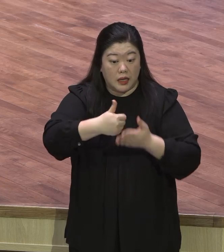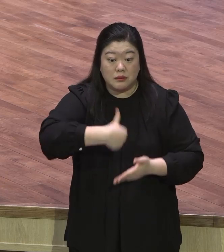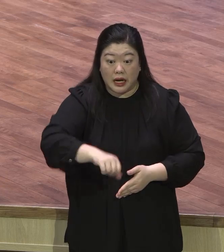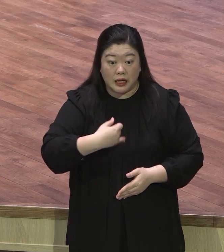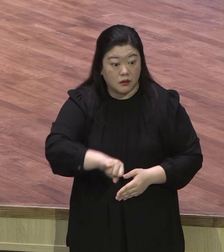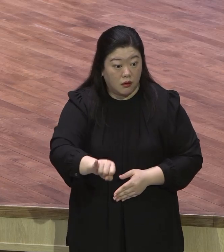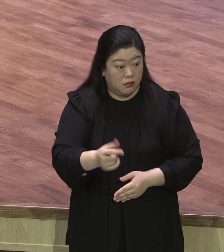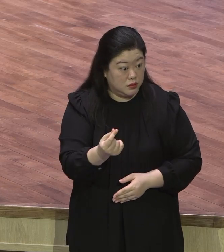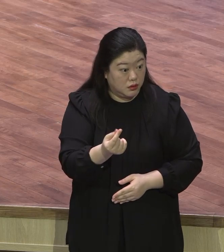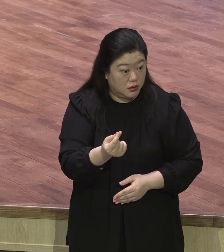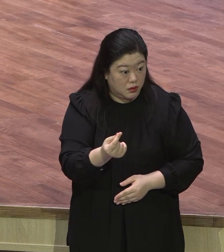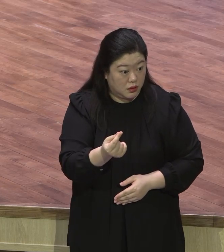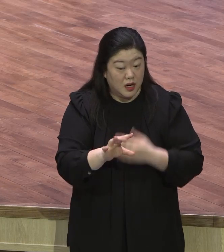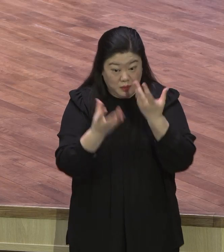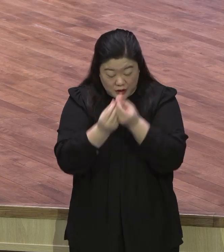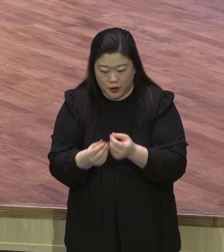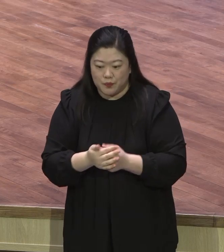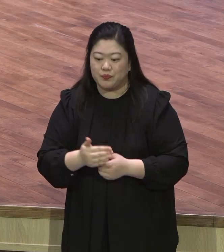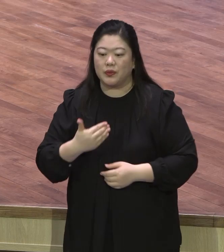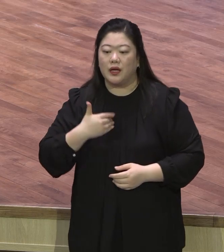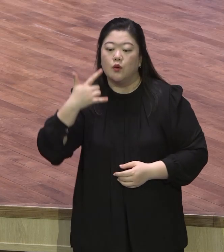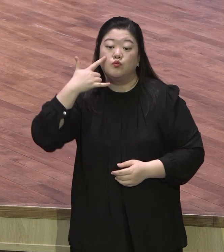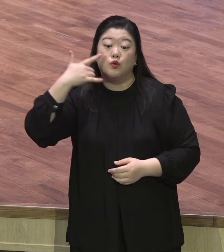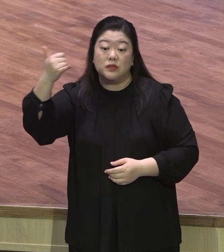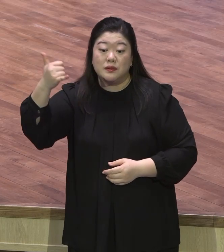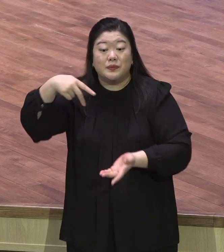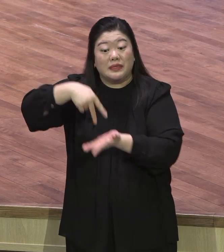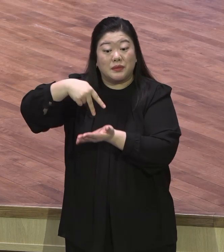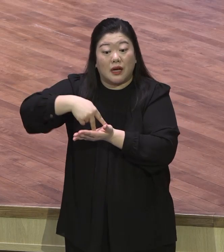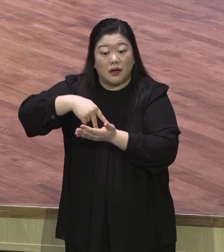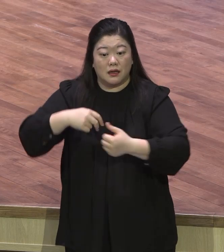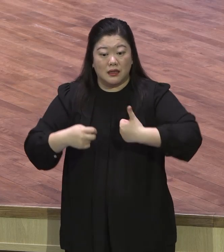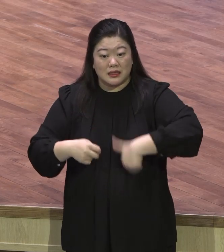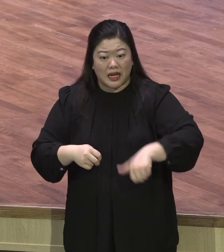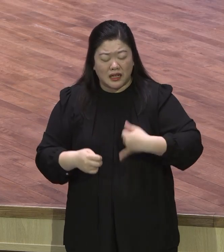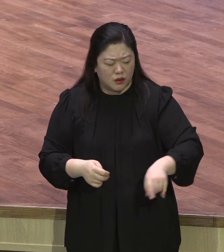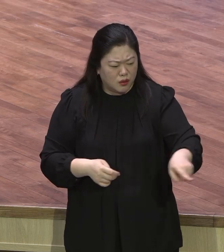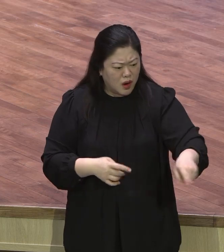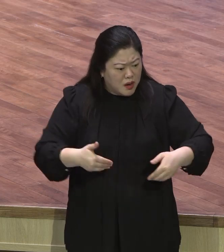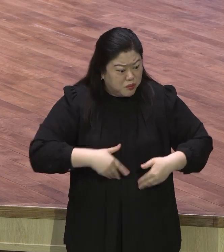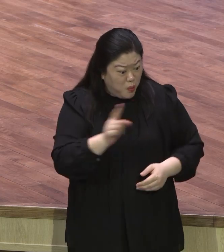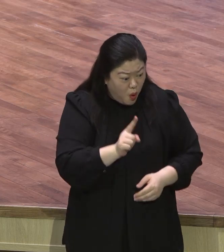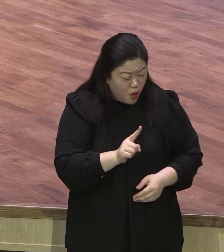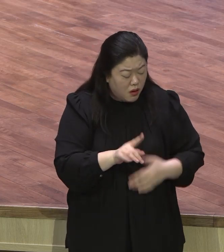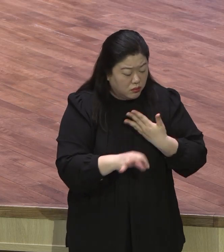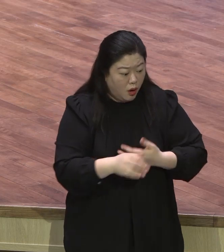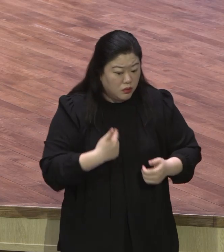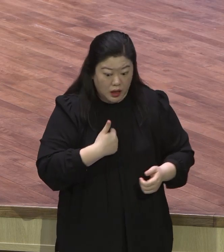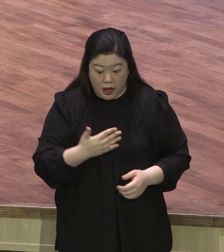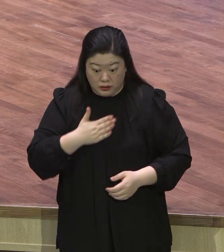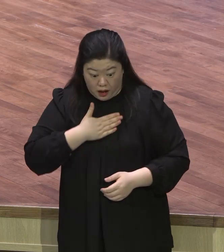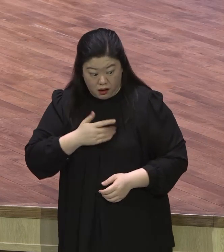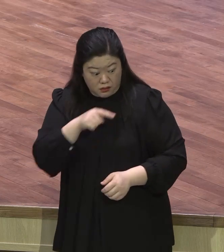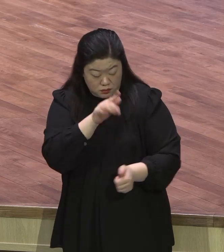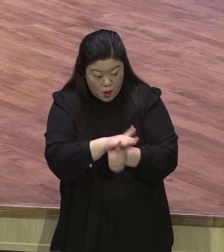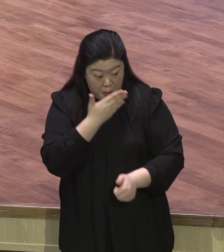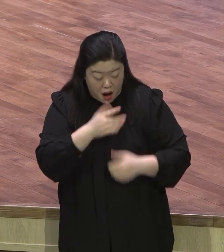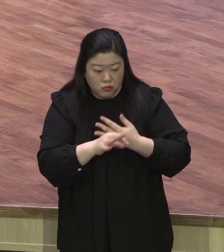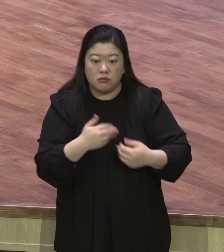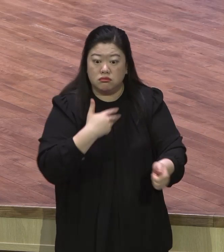여러분이 이렇게 자녀를 키워보면 자녀가 뭘 원하는지 알면 능력이 있으면 다 해주잖아요. 고추알